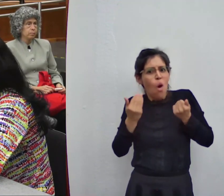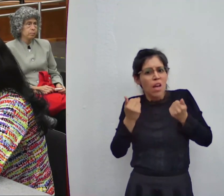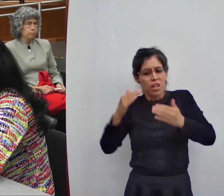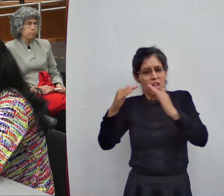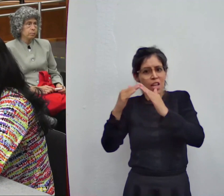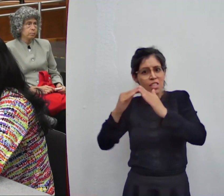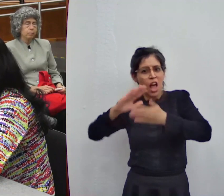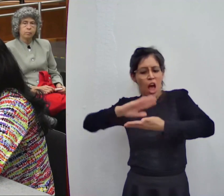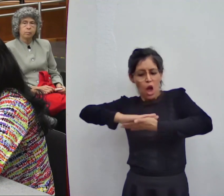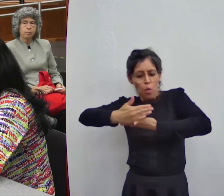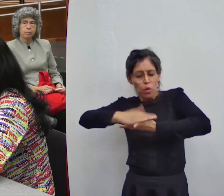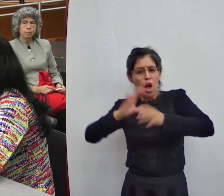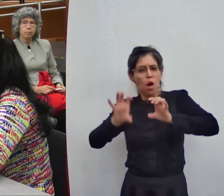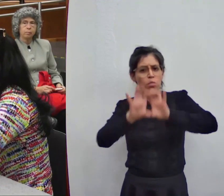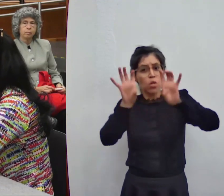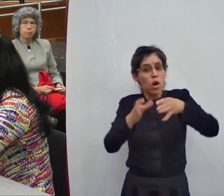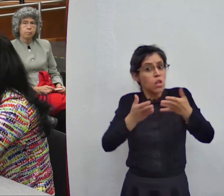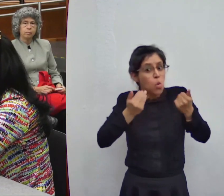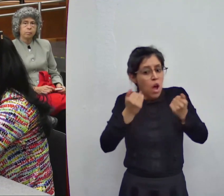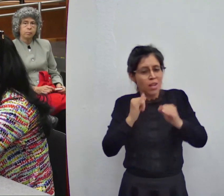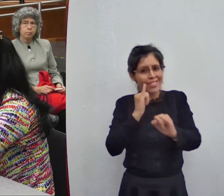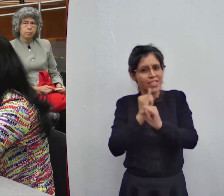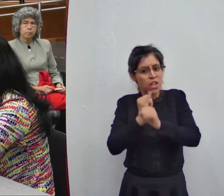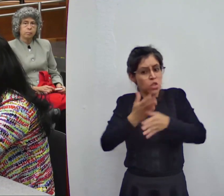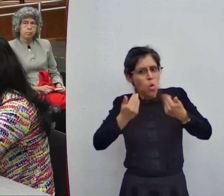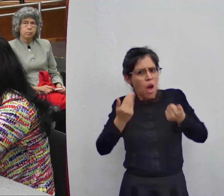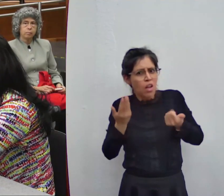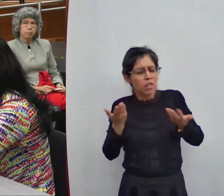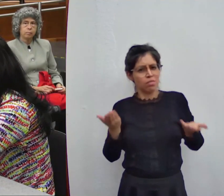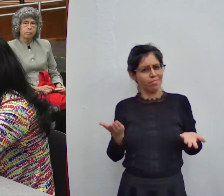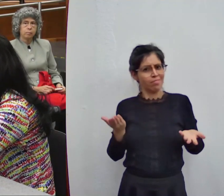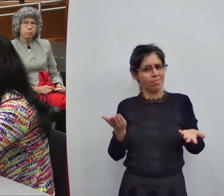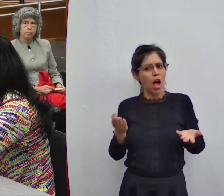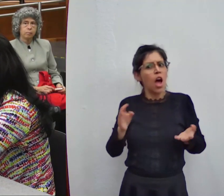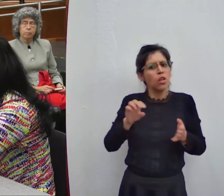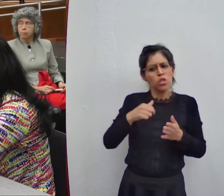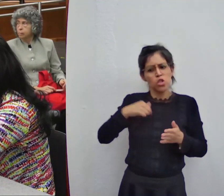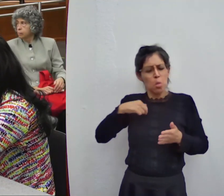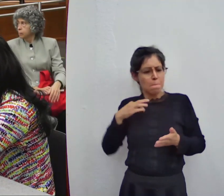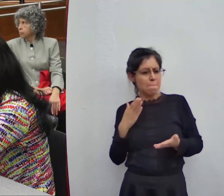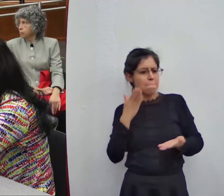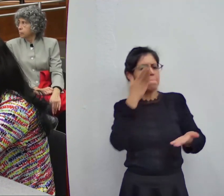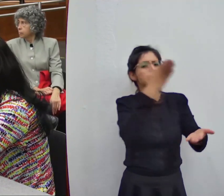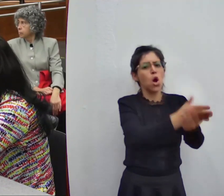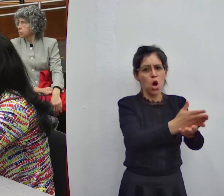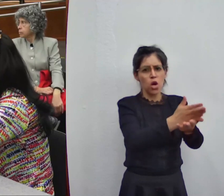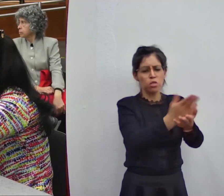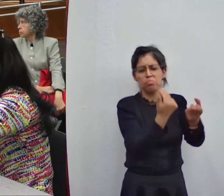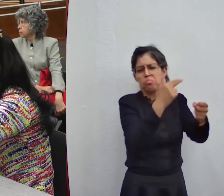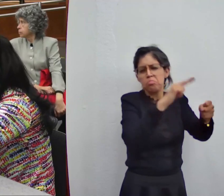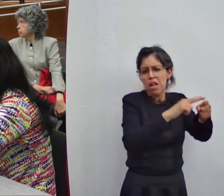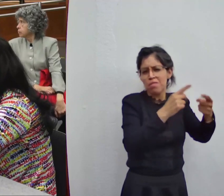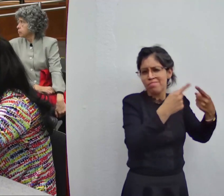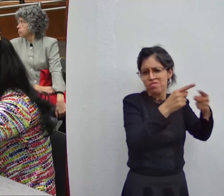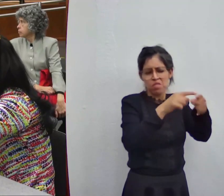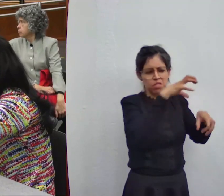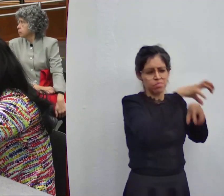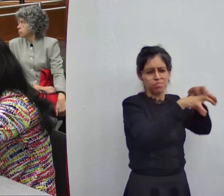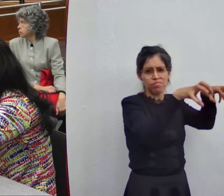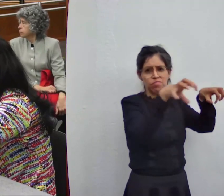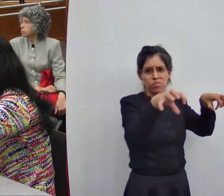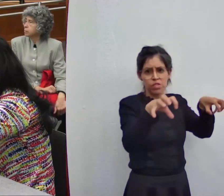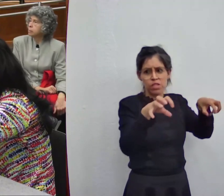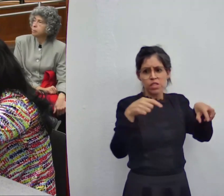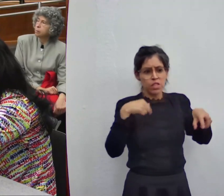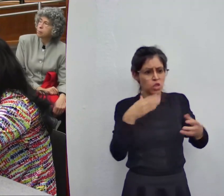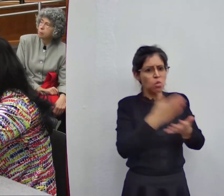tienen acceso a internet. Entonces, si la gente ya acude hasta el lugar donde está, pues pónganle un